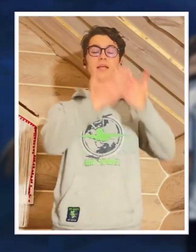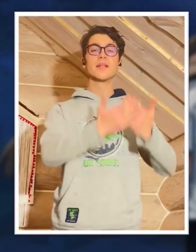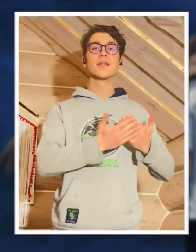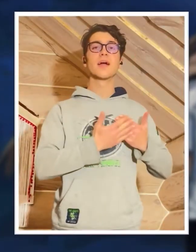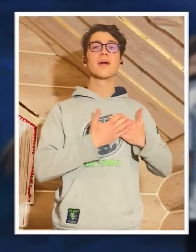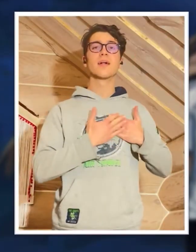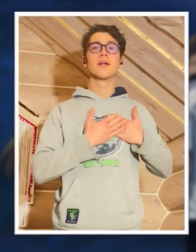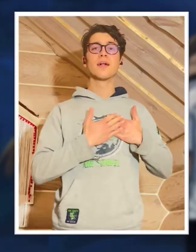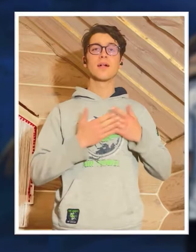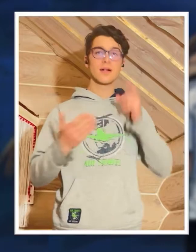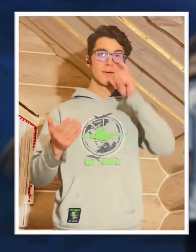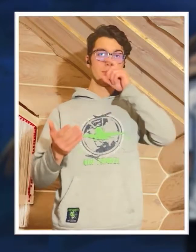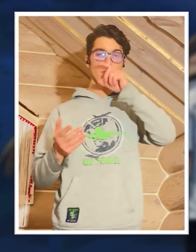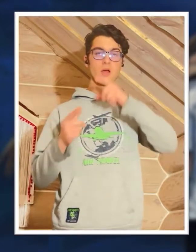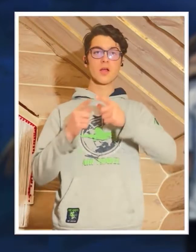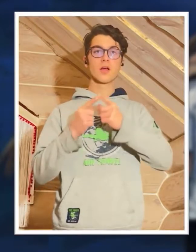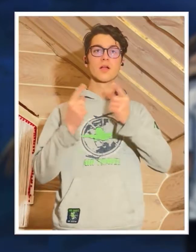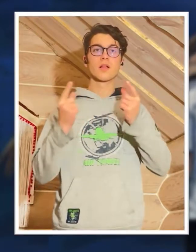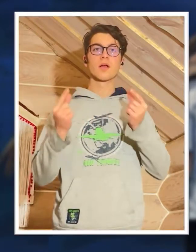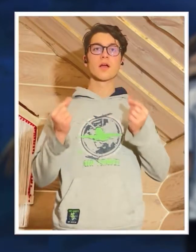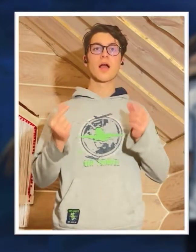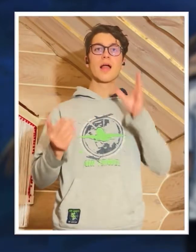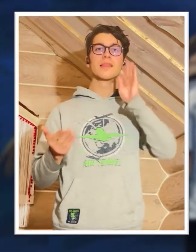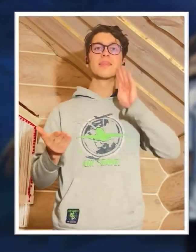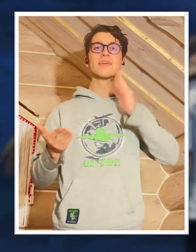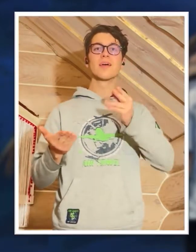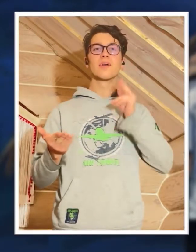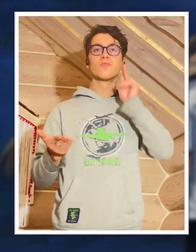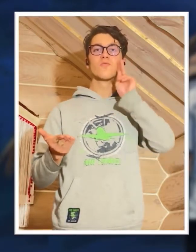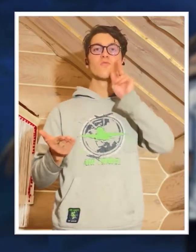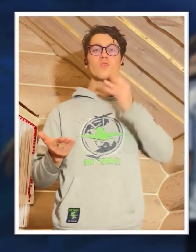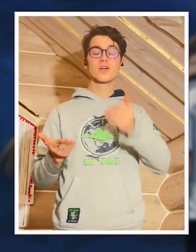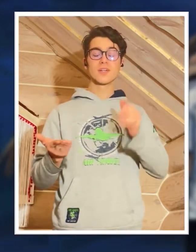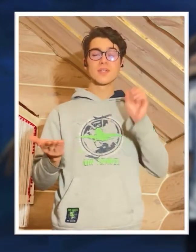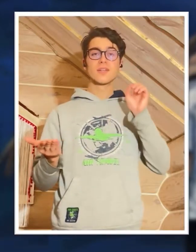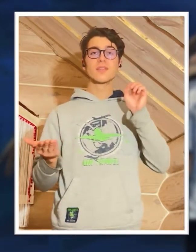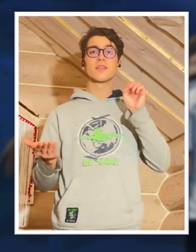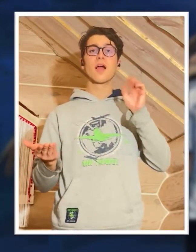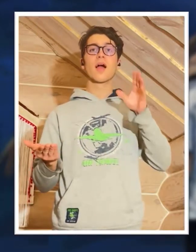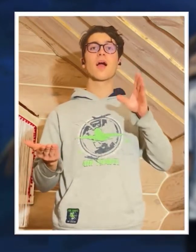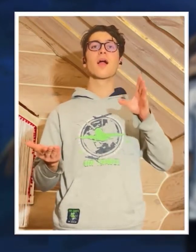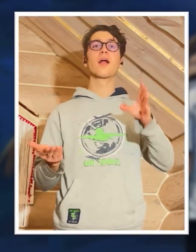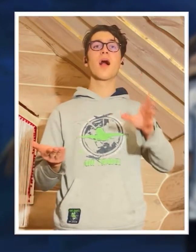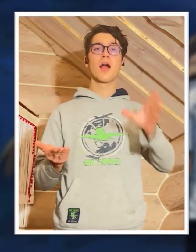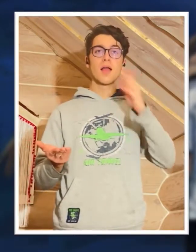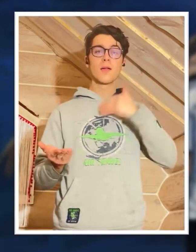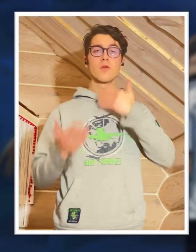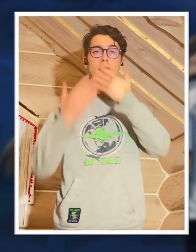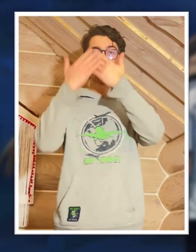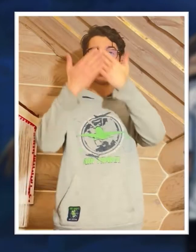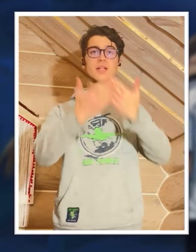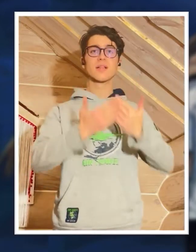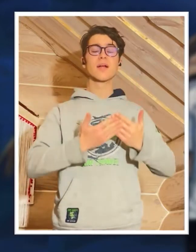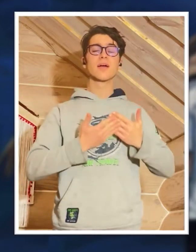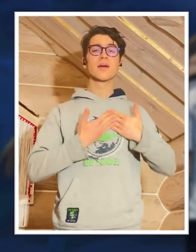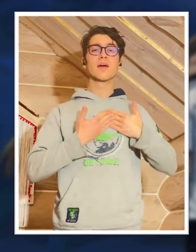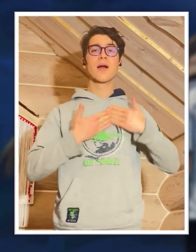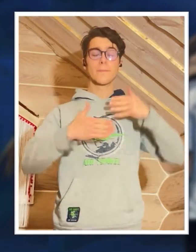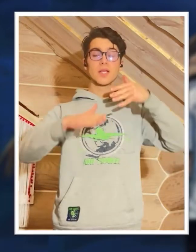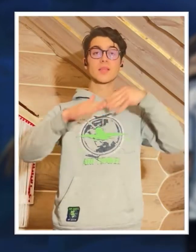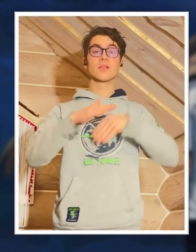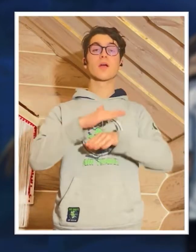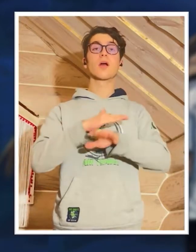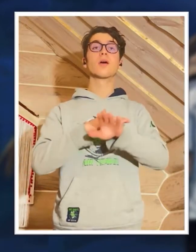Я полюбила лимон, когда ты в чай его кидал. Я